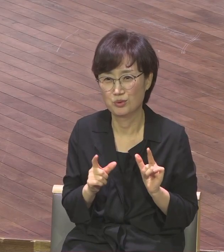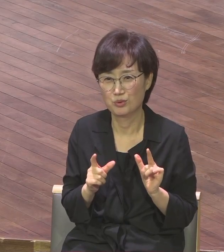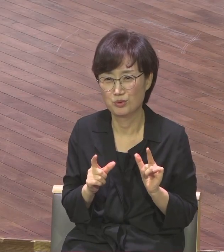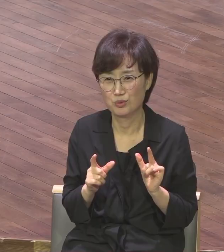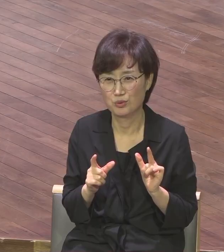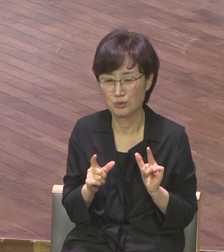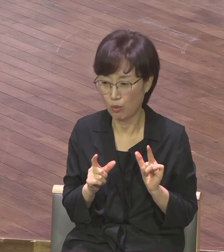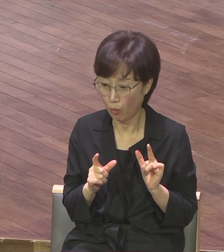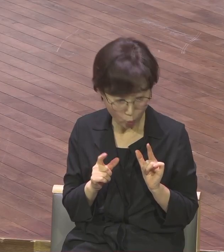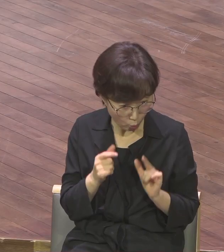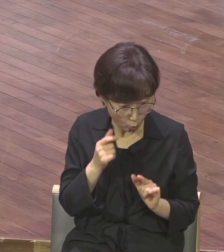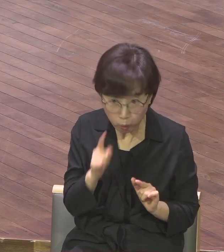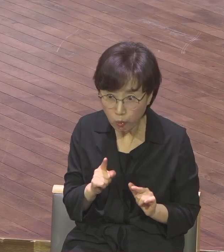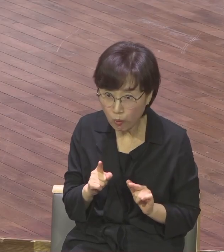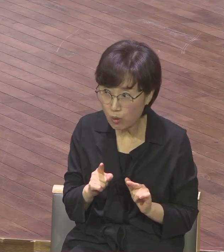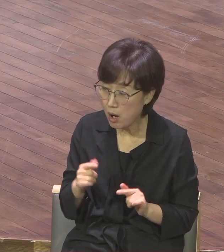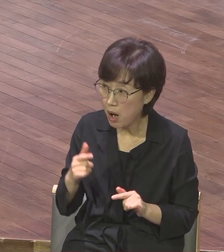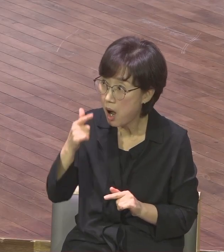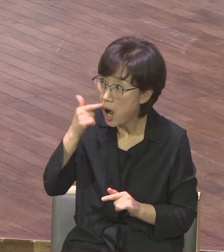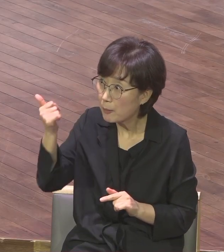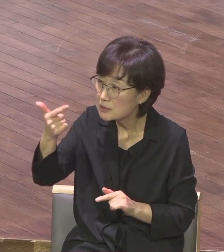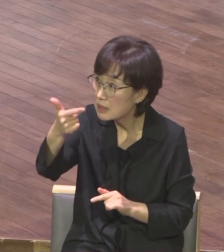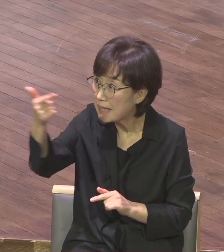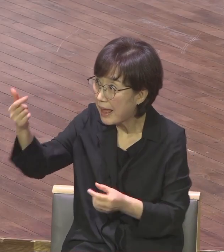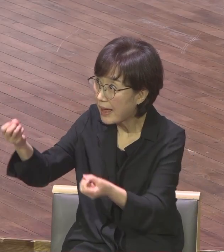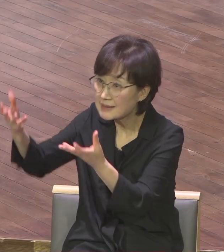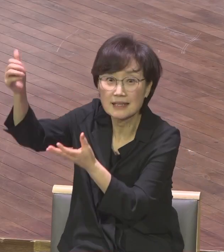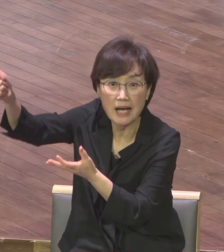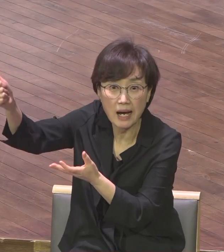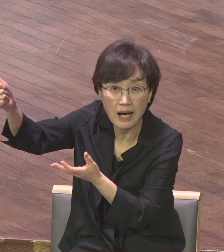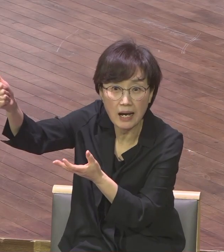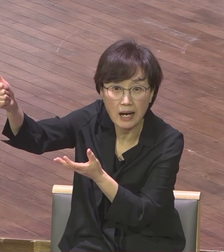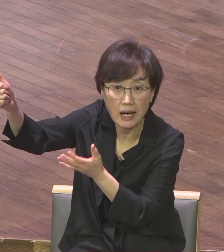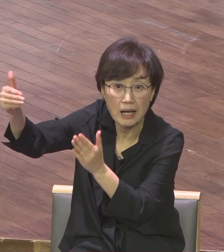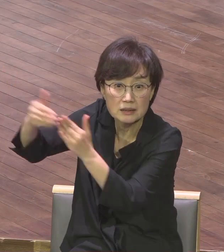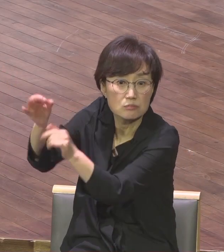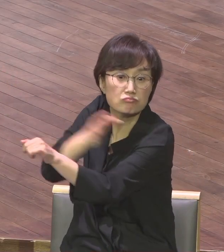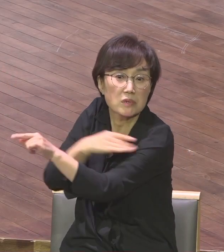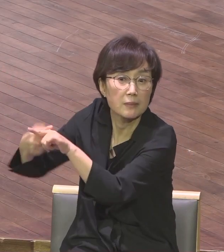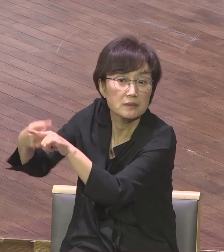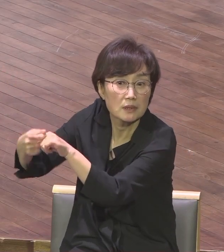아니 그 부잣집 아들이 말이에요. 나와 산에서